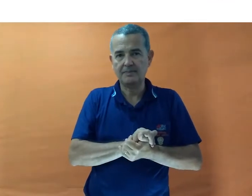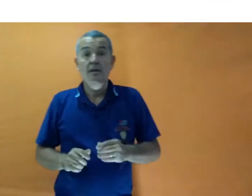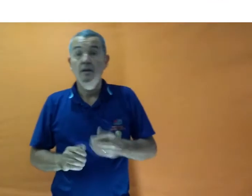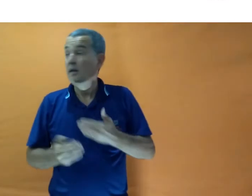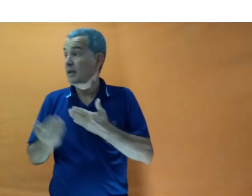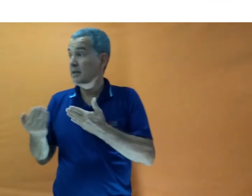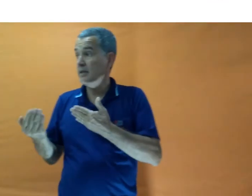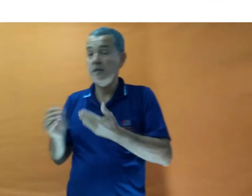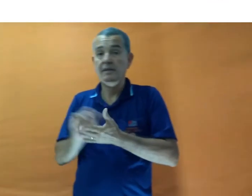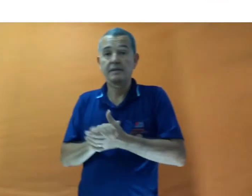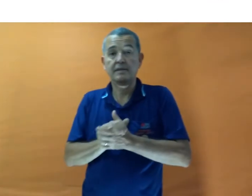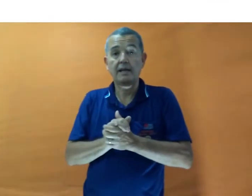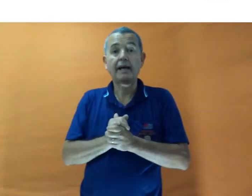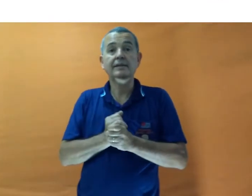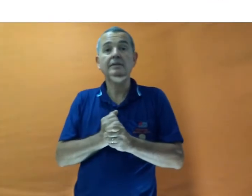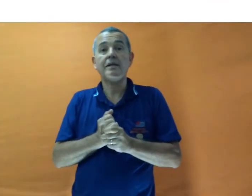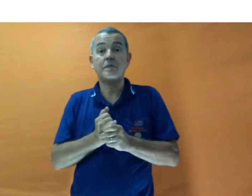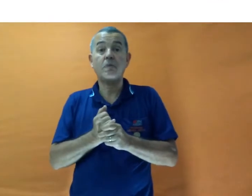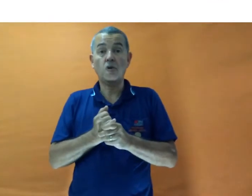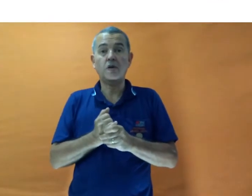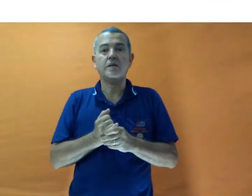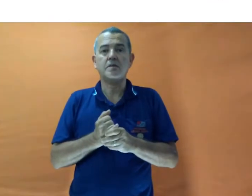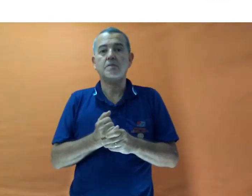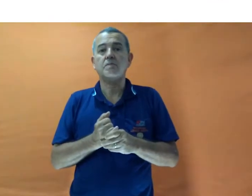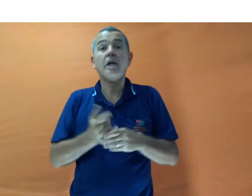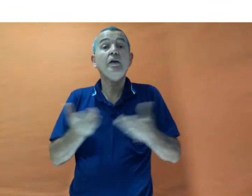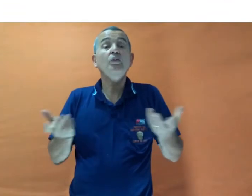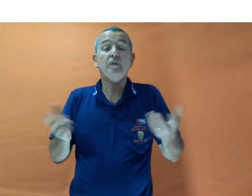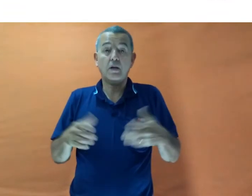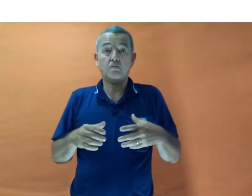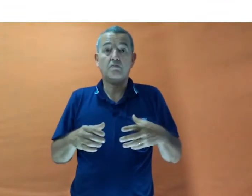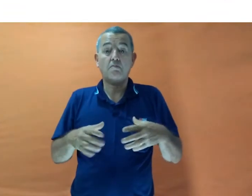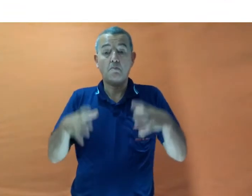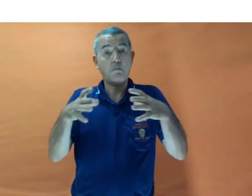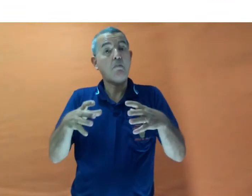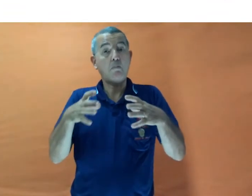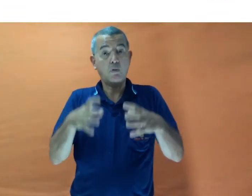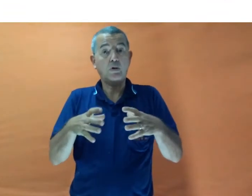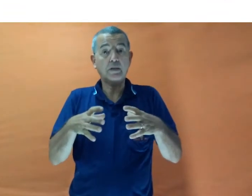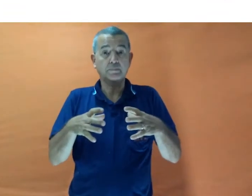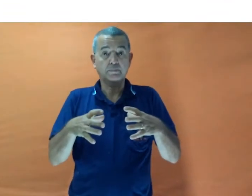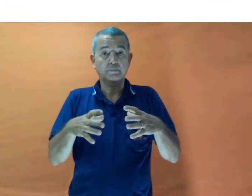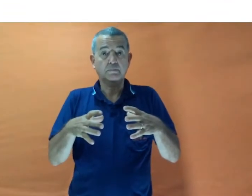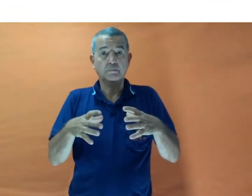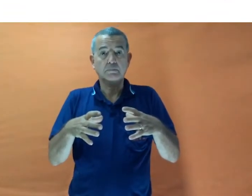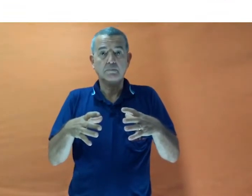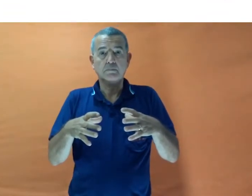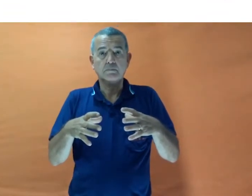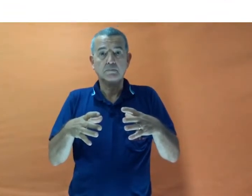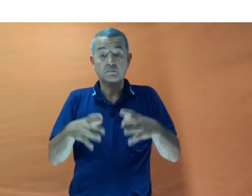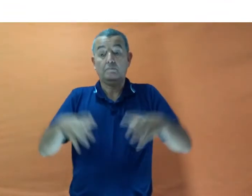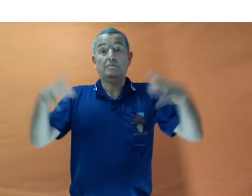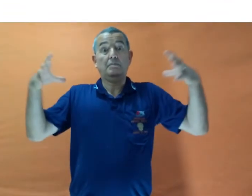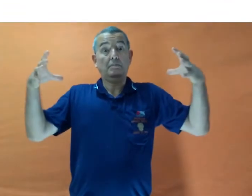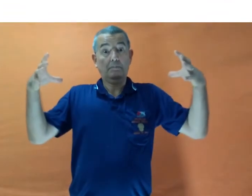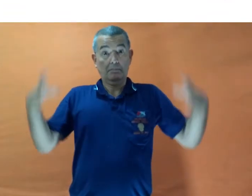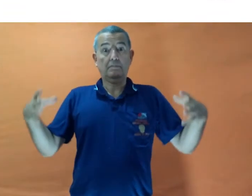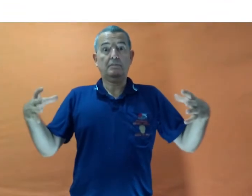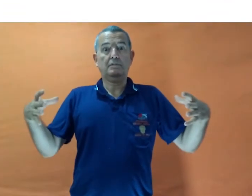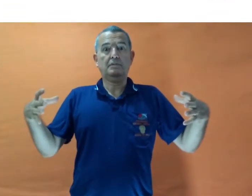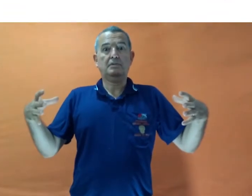slide. Neste slide das bolas, o que é que eu tenho? Bola